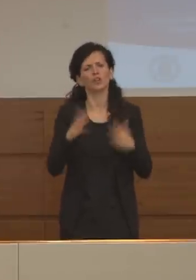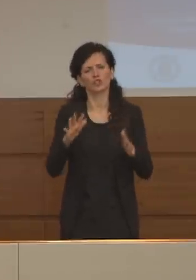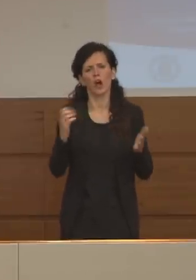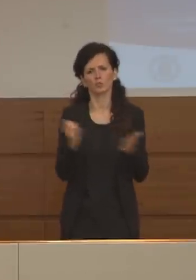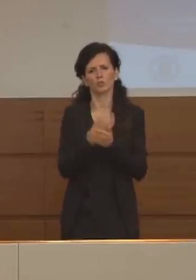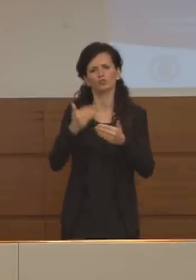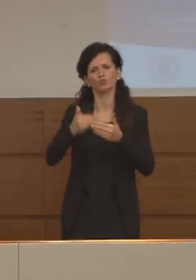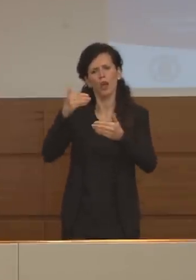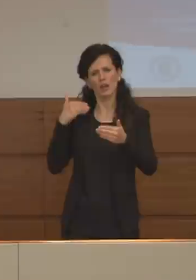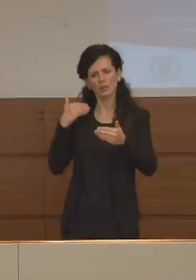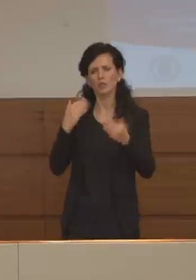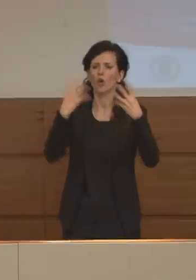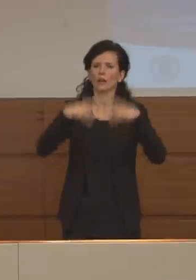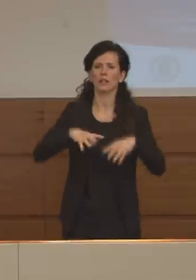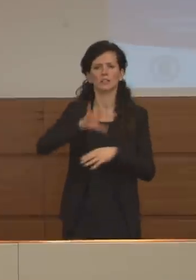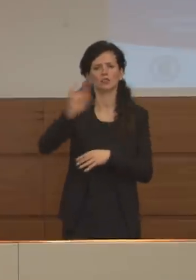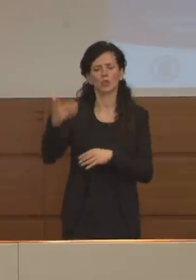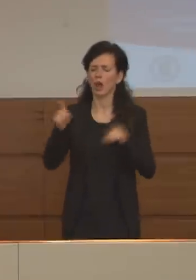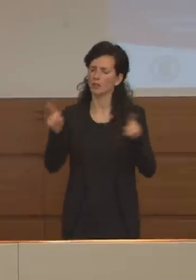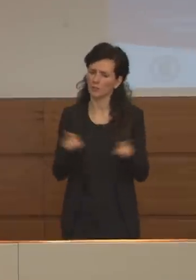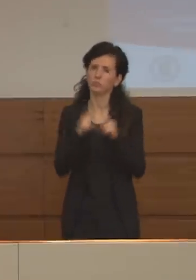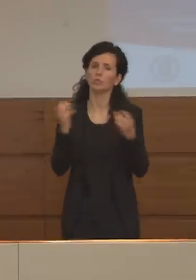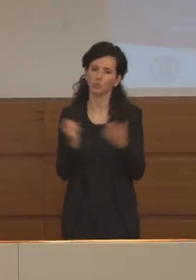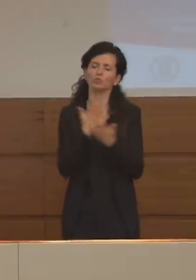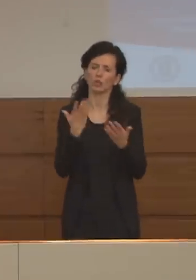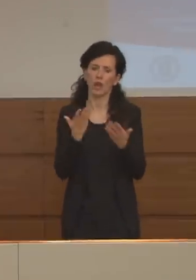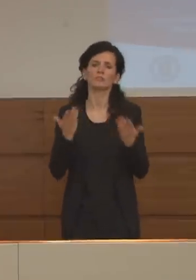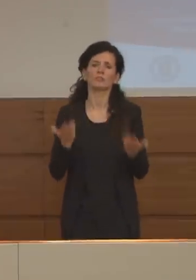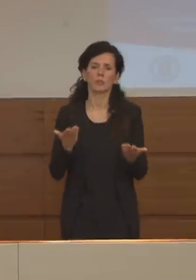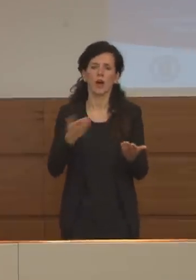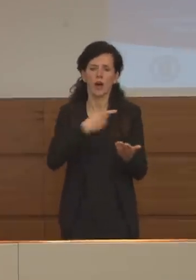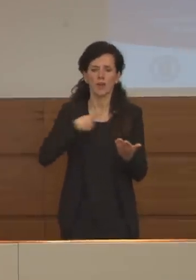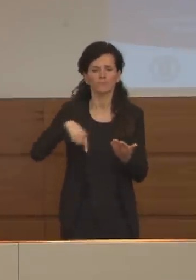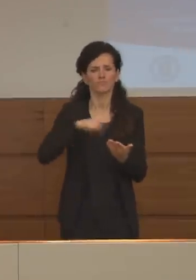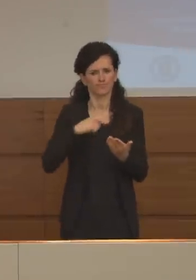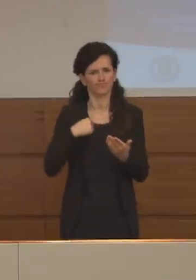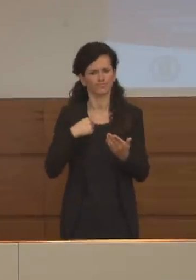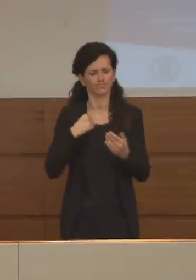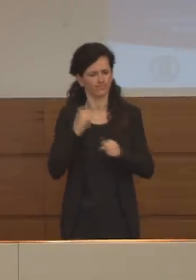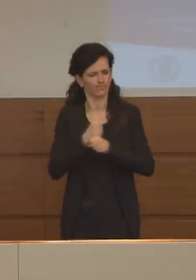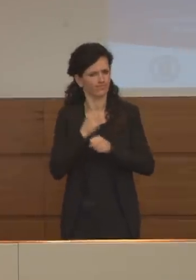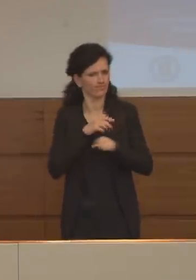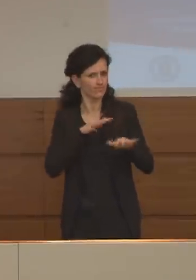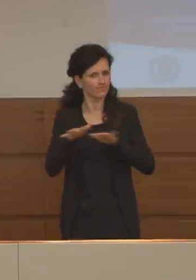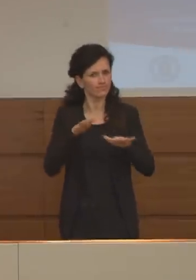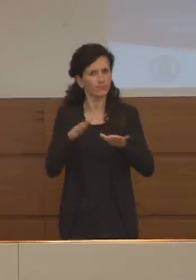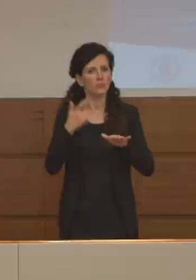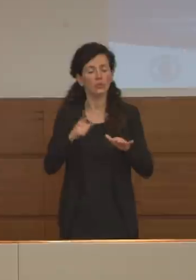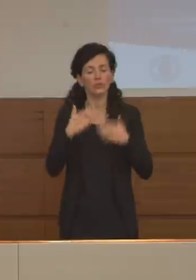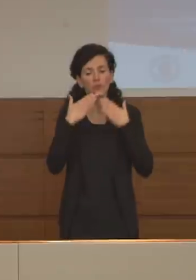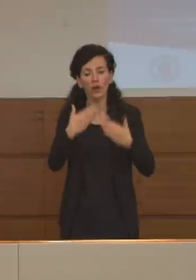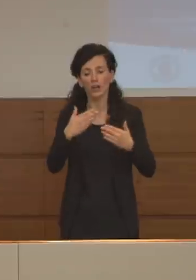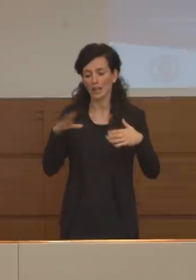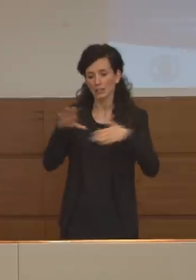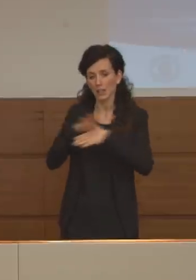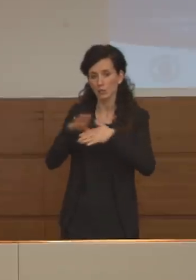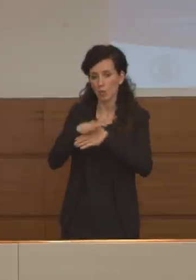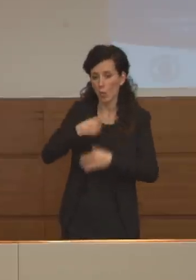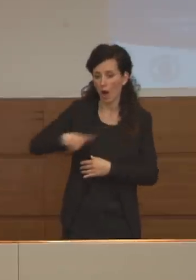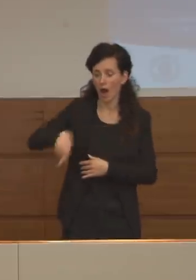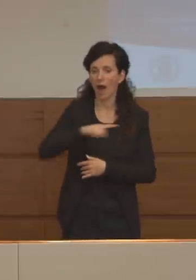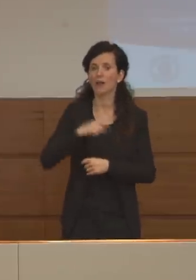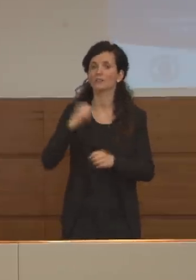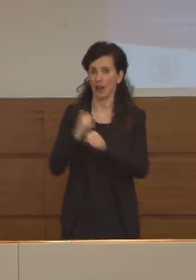per altre organizzazioni questo grazie al lavoro di squadra rodato e al